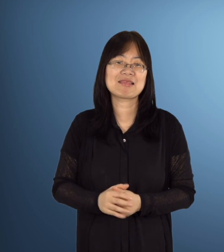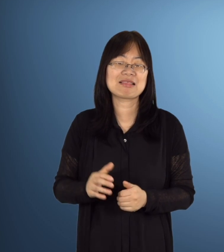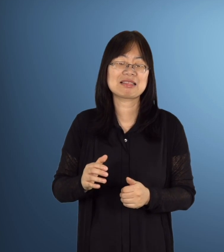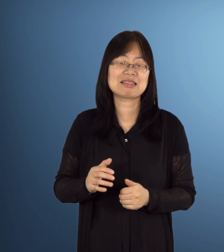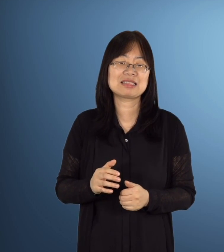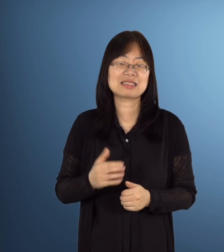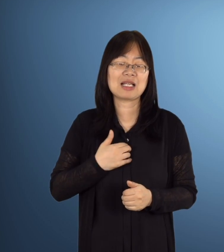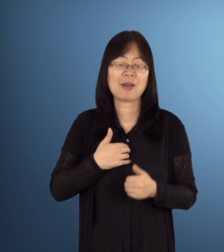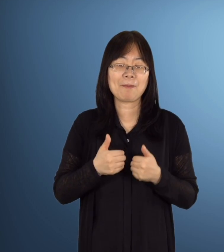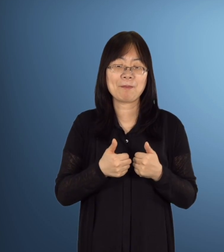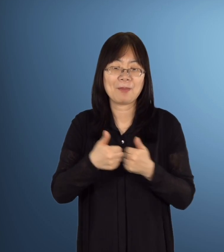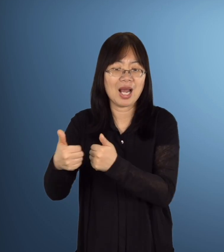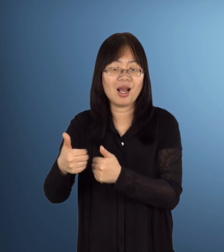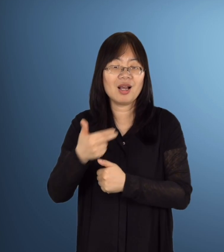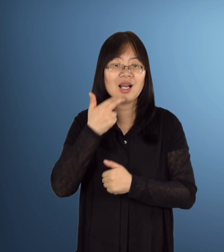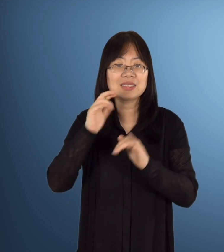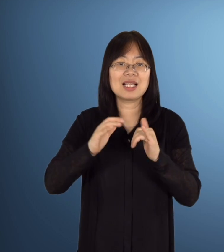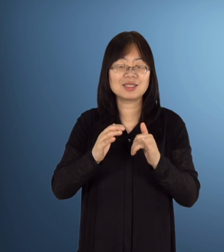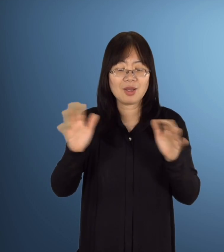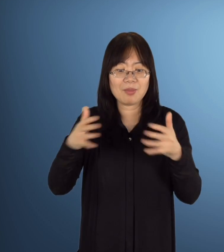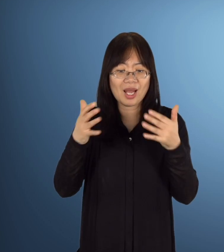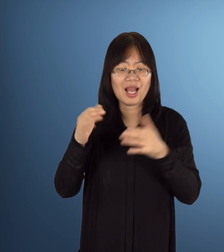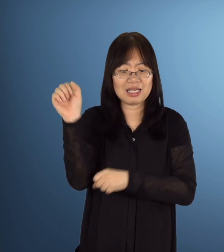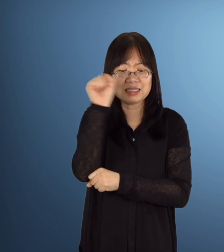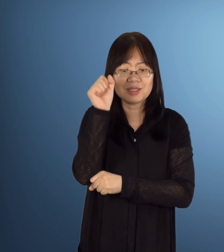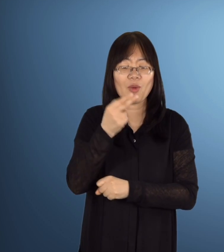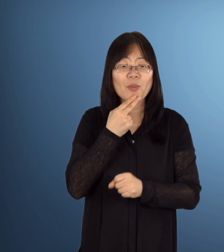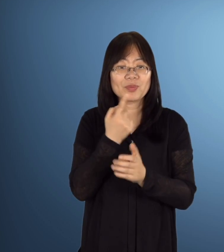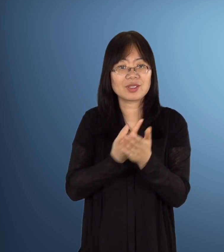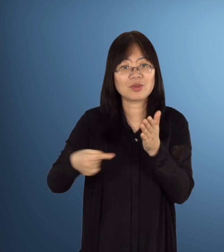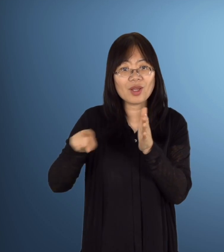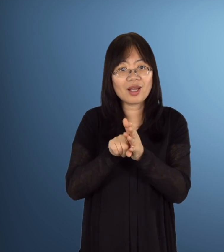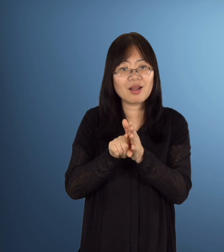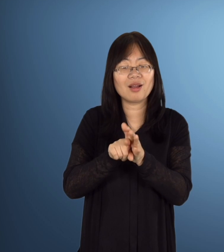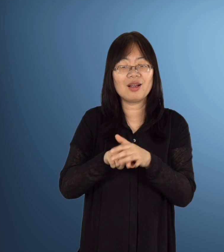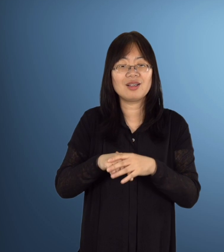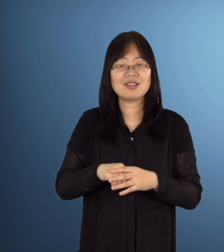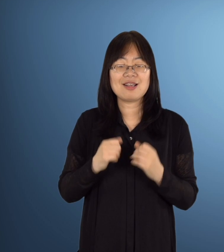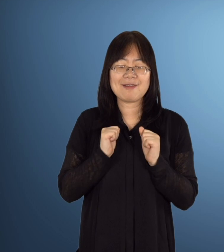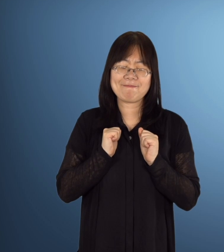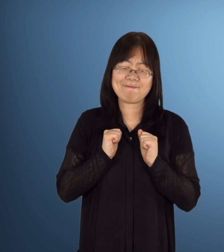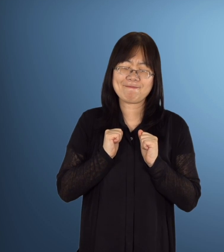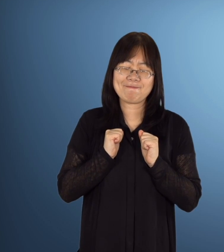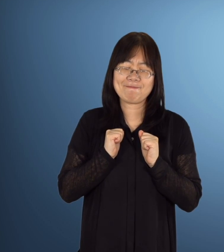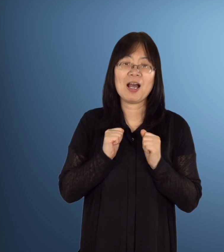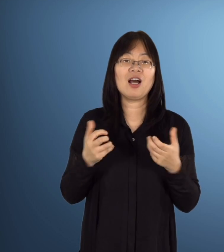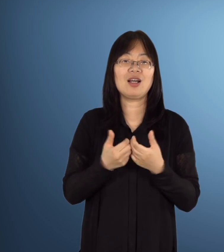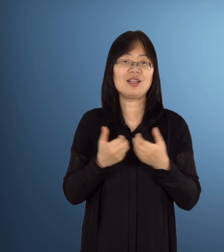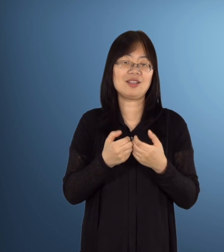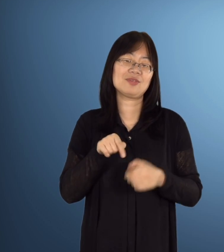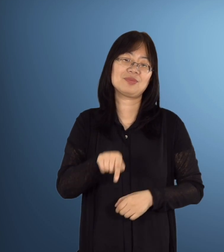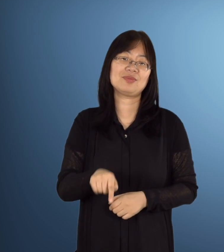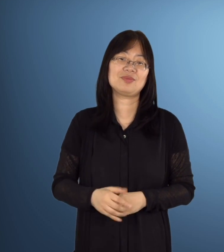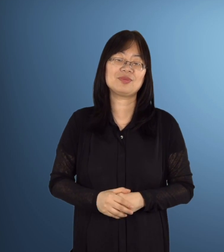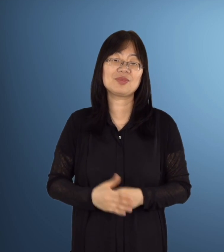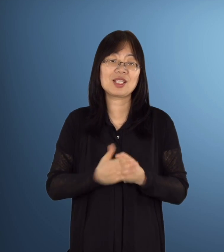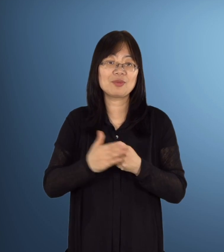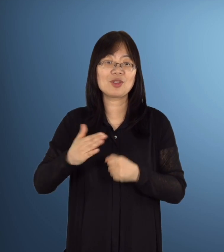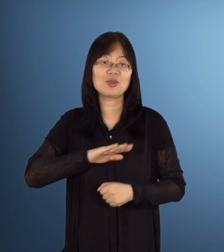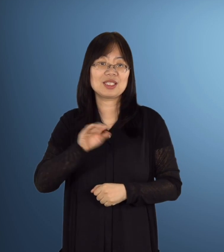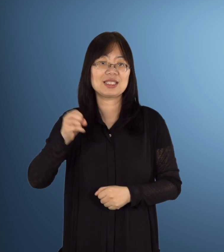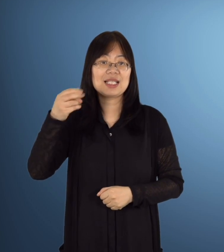떠밀려가지 않도록, 세속의 바람 앞에 흔들리지 않도록 버텨내는 싸움이에요. 그래서